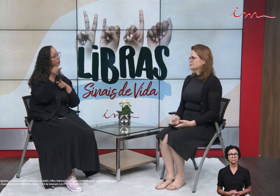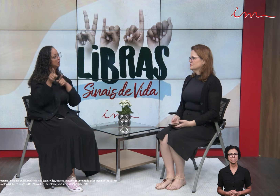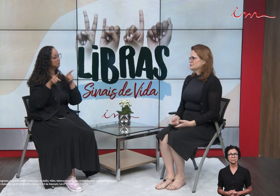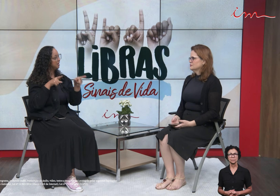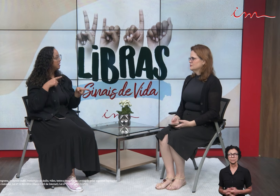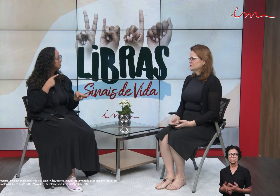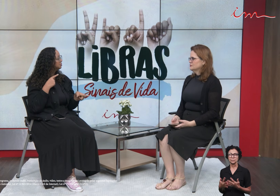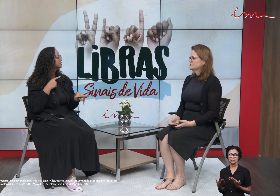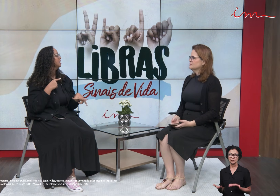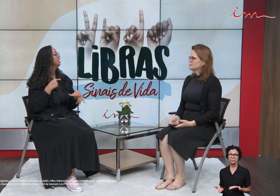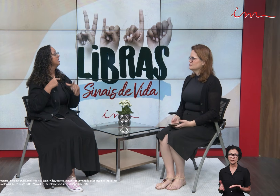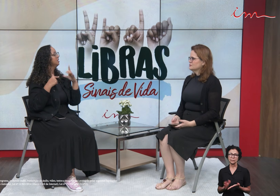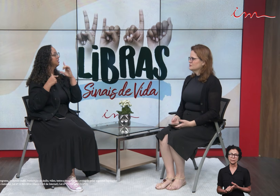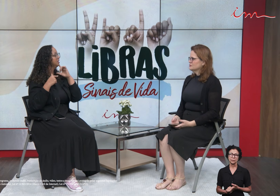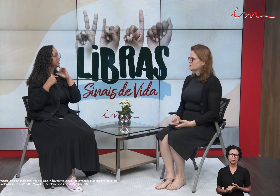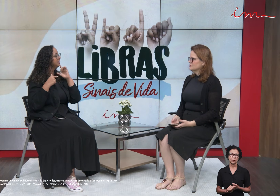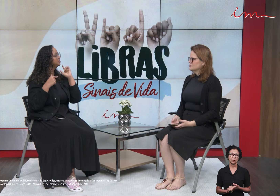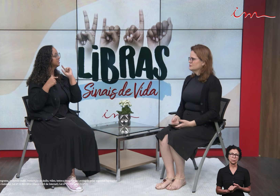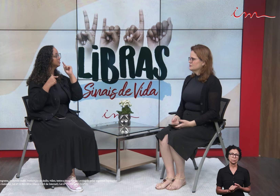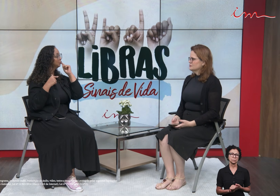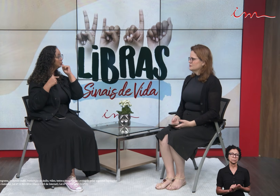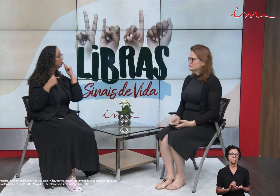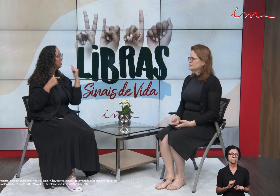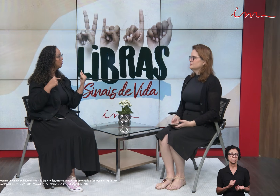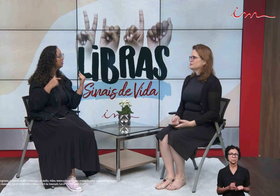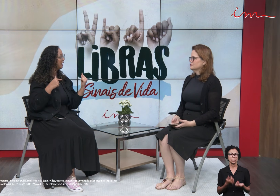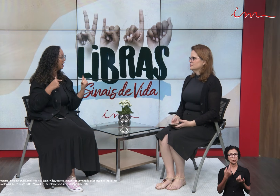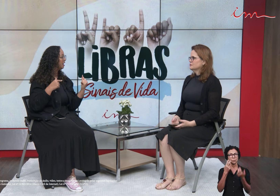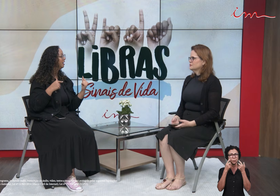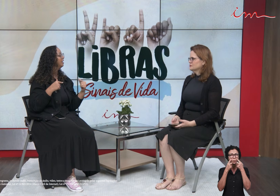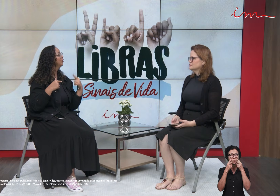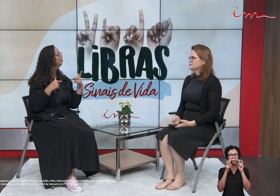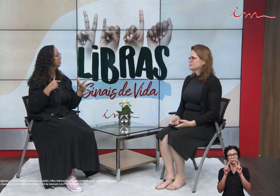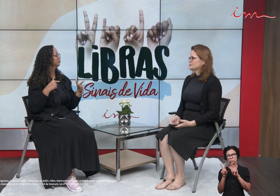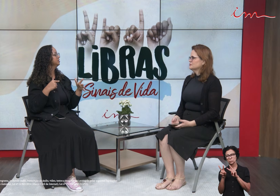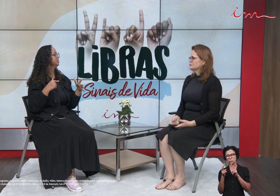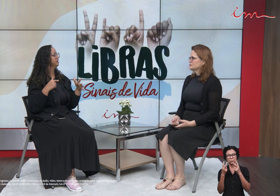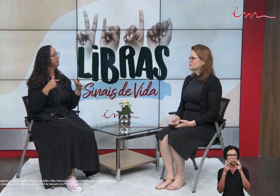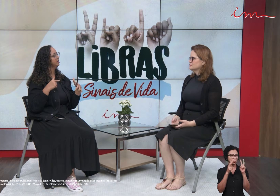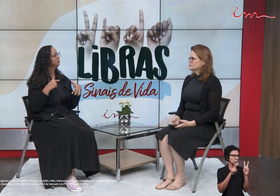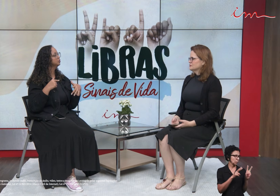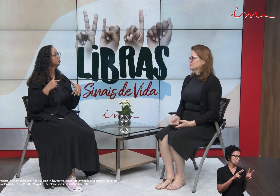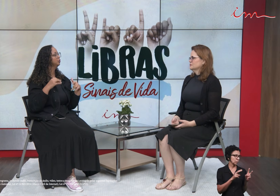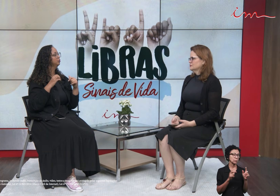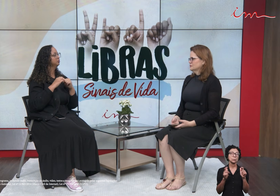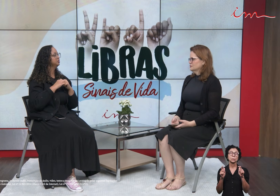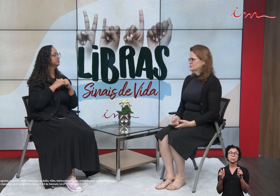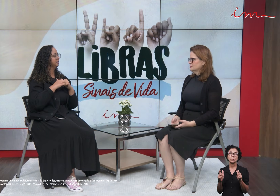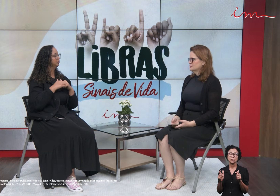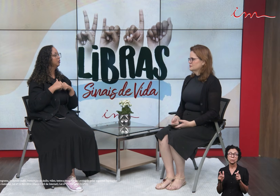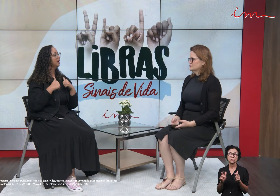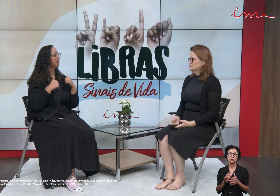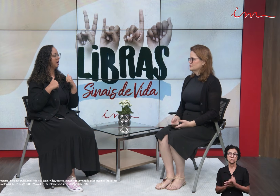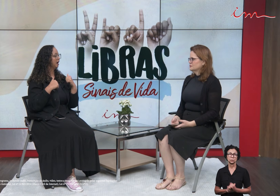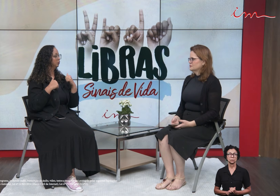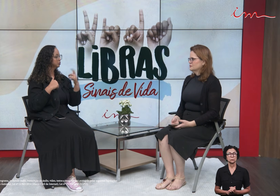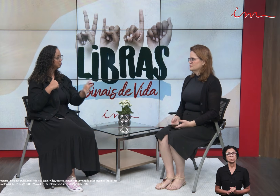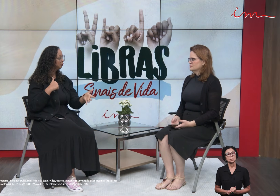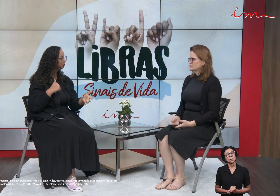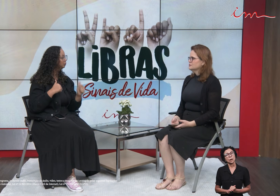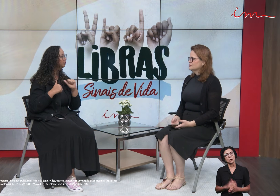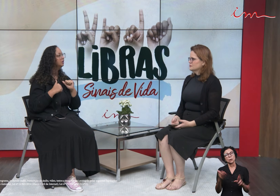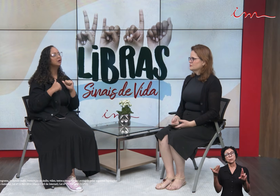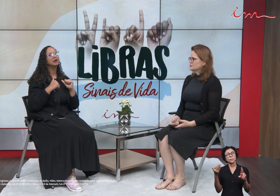os apontamentos e a direção do meu olhar, eu falo se eu estou dizendo